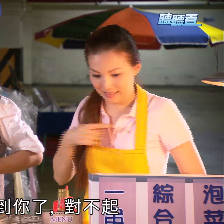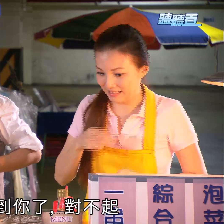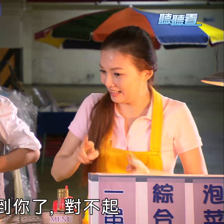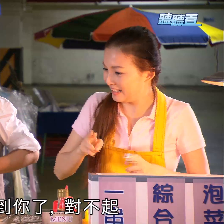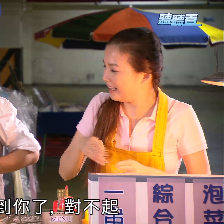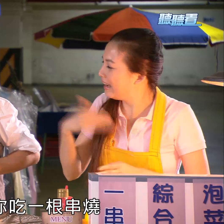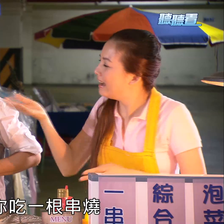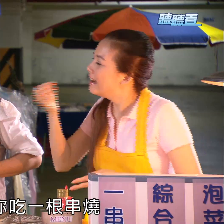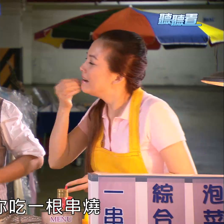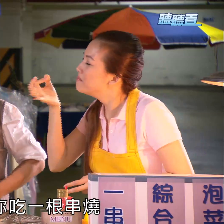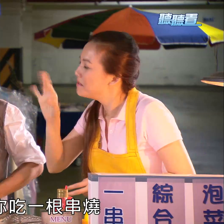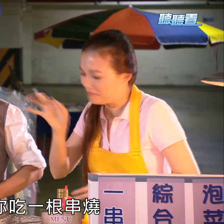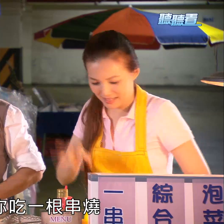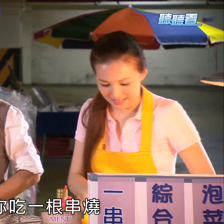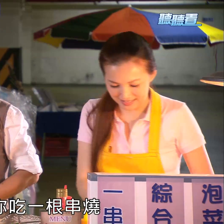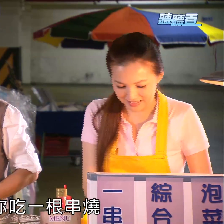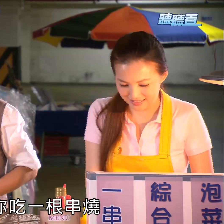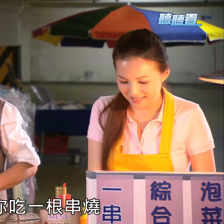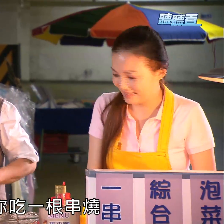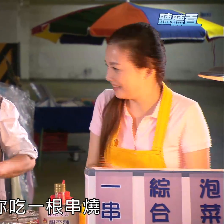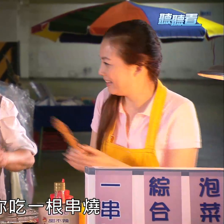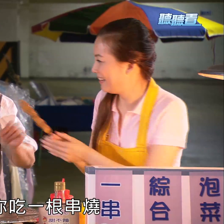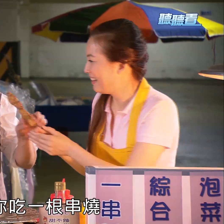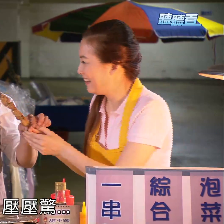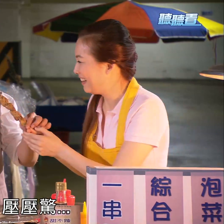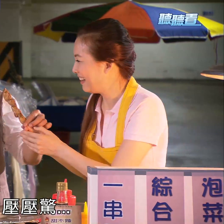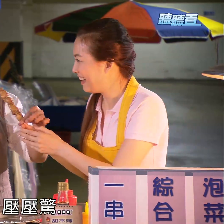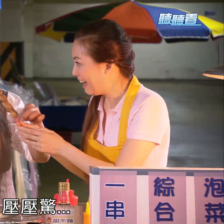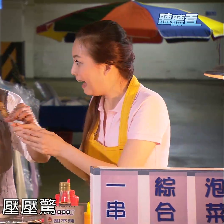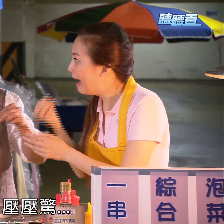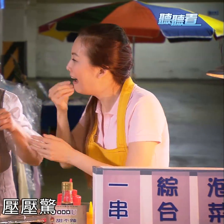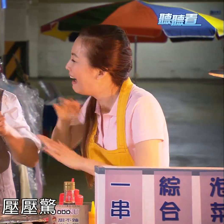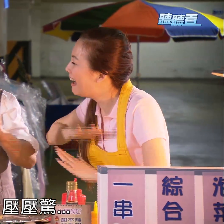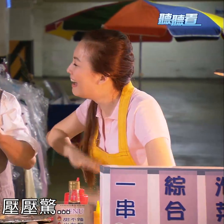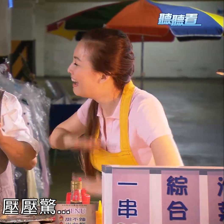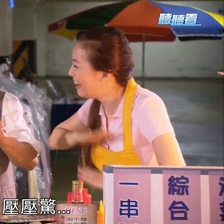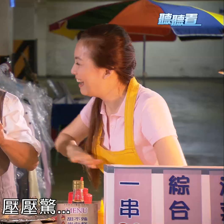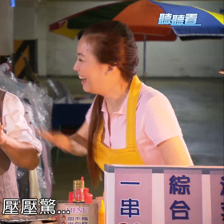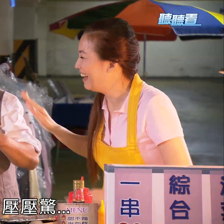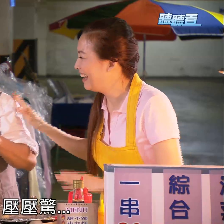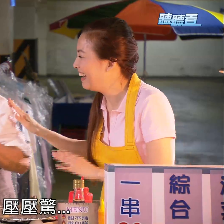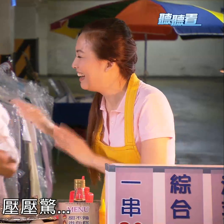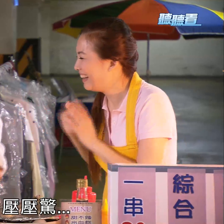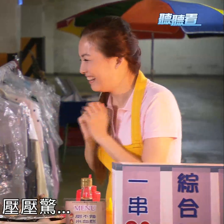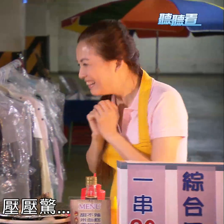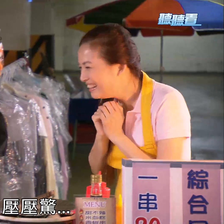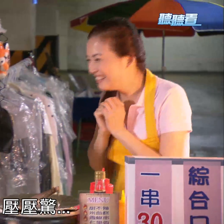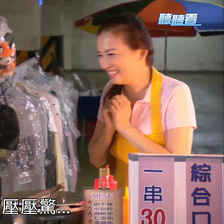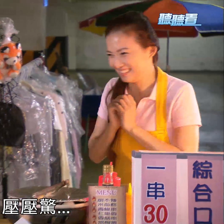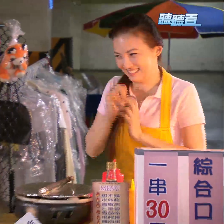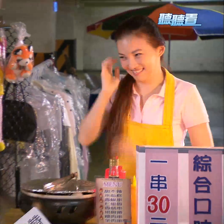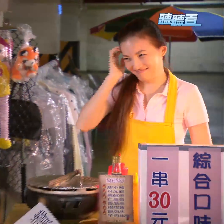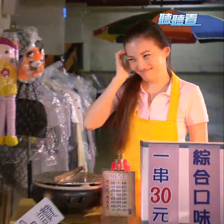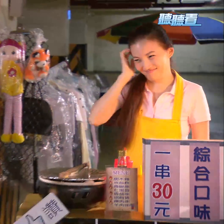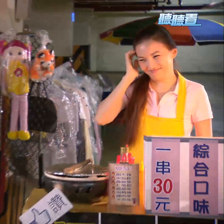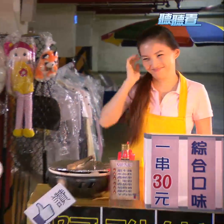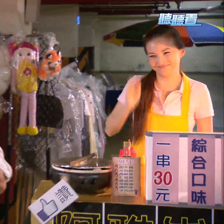起哦，来，请你吃一根串烧，来，压压惊，压压惊。